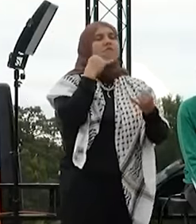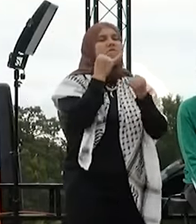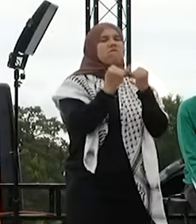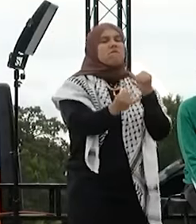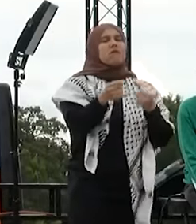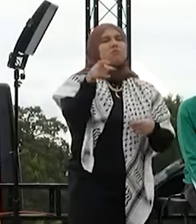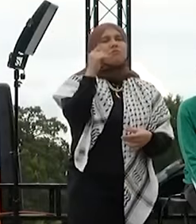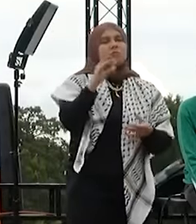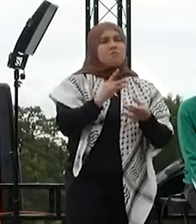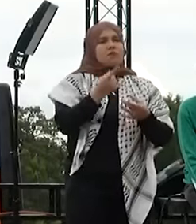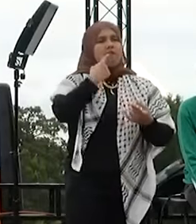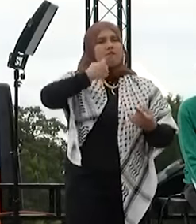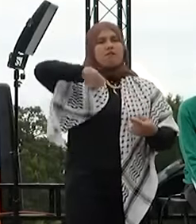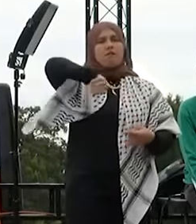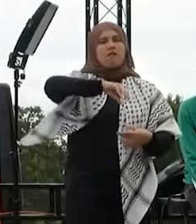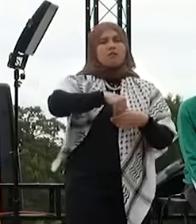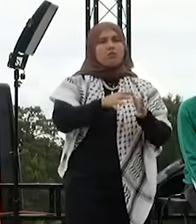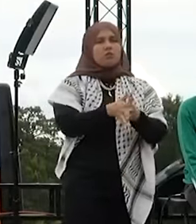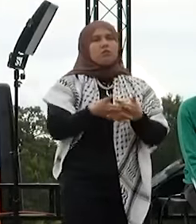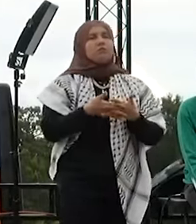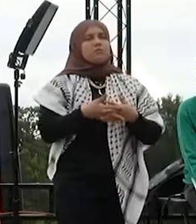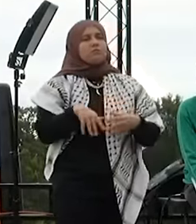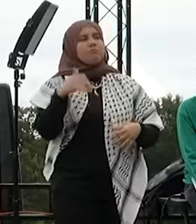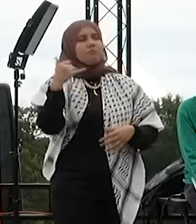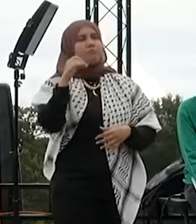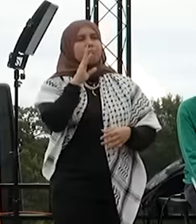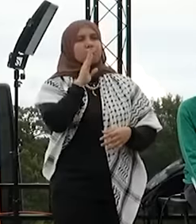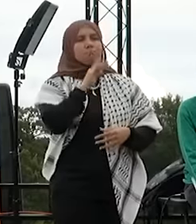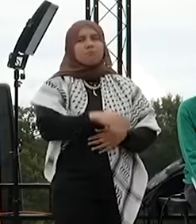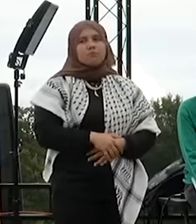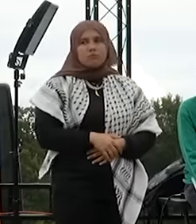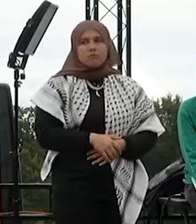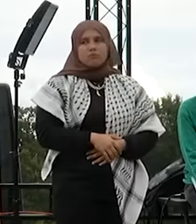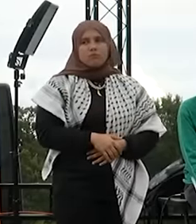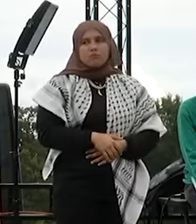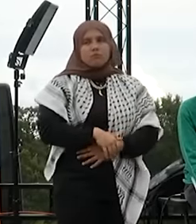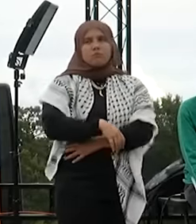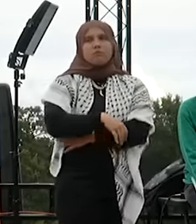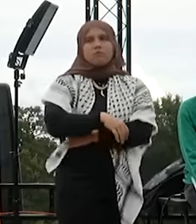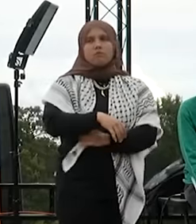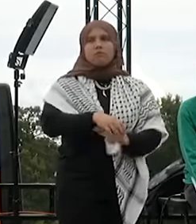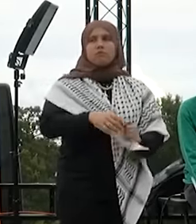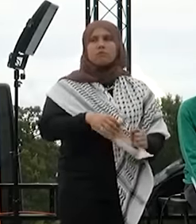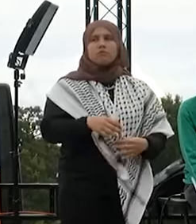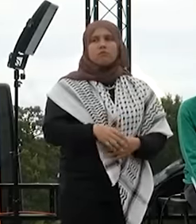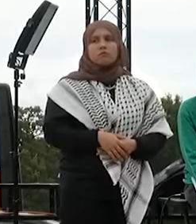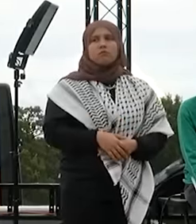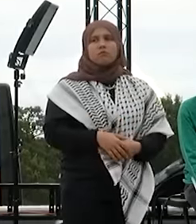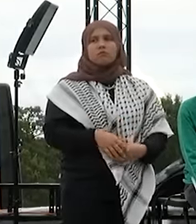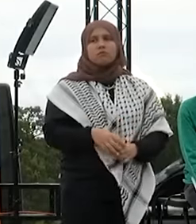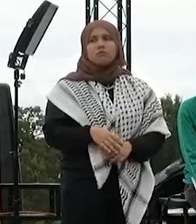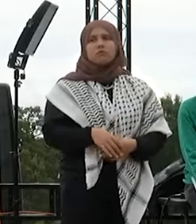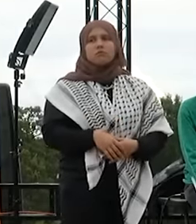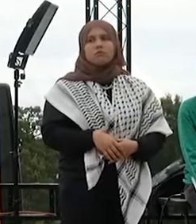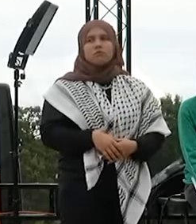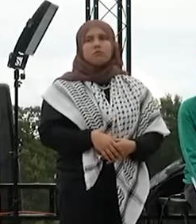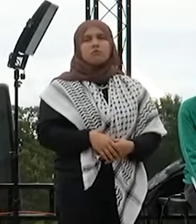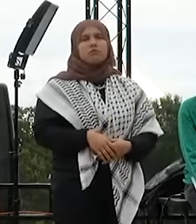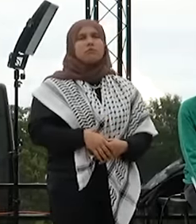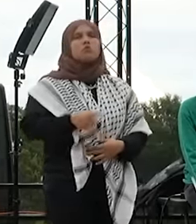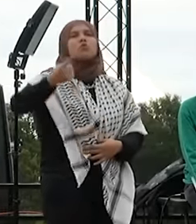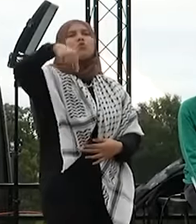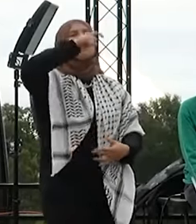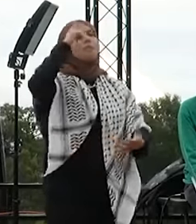us, يَا أَيُّهَا الَّذِينَ آمَنُوا كُونُوا قَوَّامِينَ لِلَّهِ شُهَدَاءَ بِالْقِسْطِ. O you